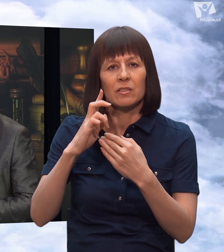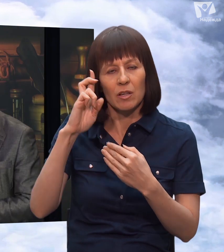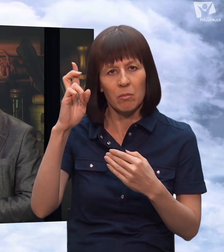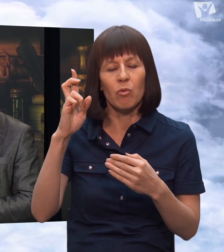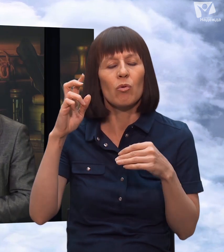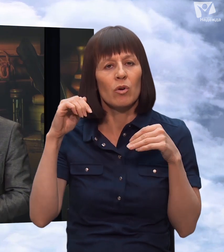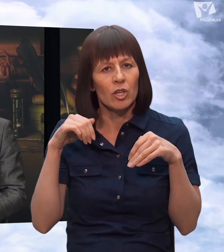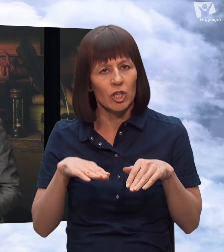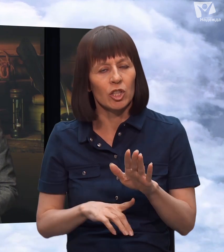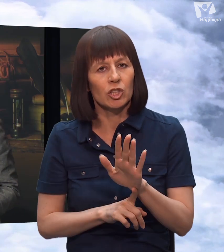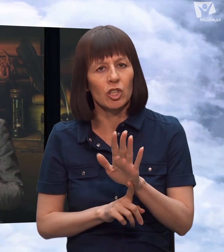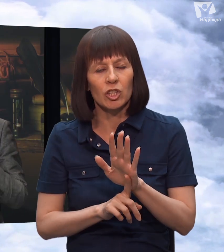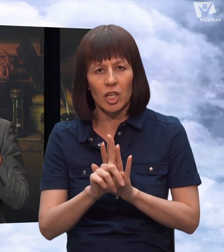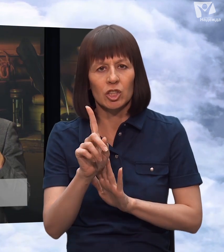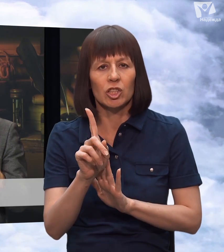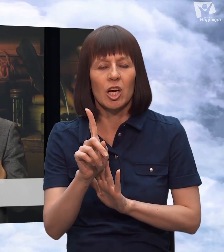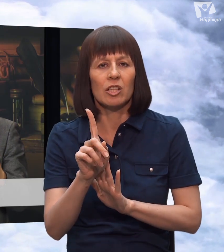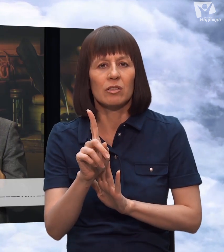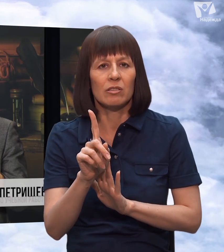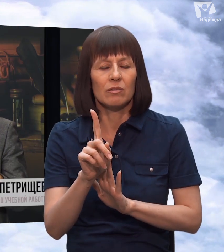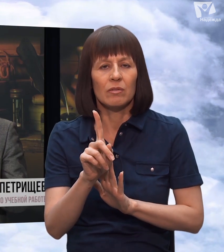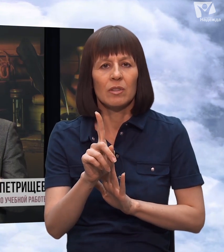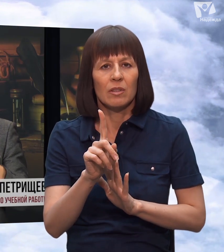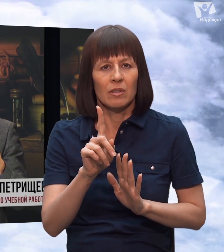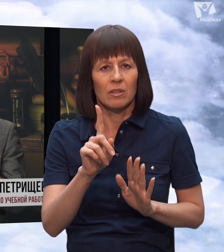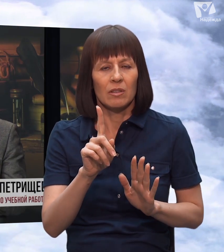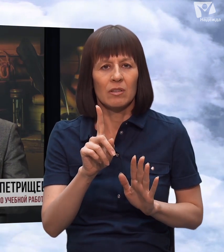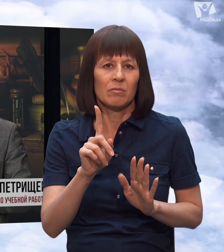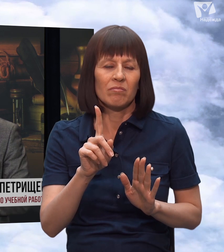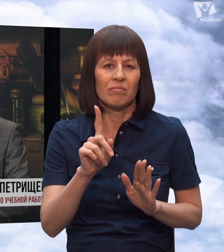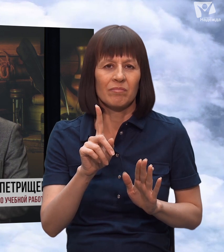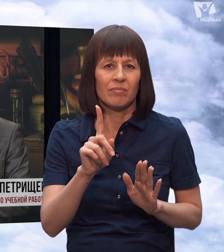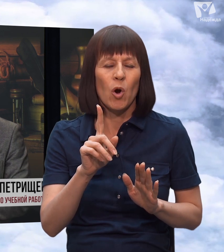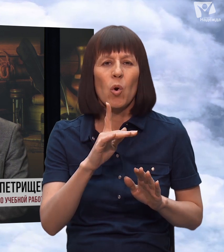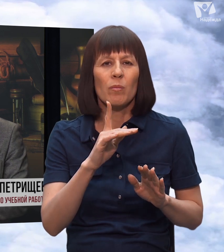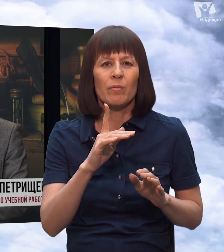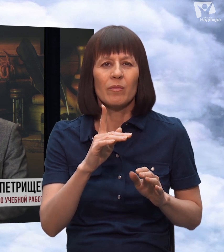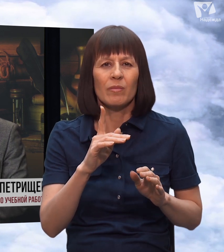достаточно зрелым человеком он начал прибегать